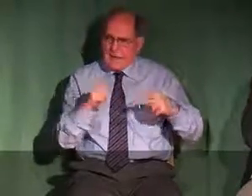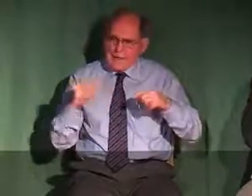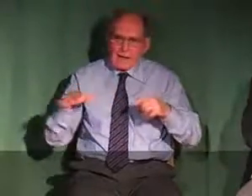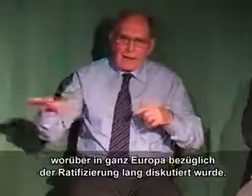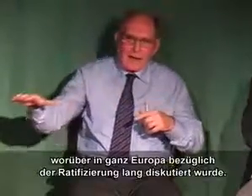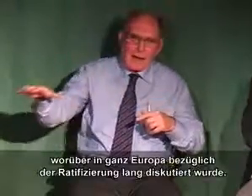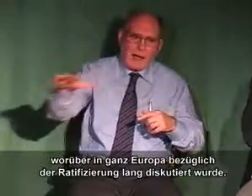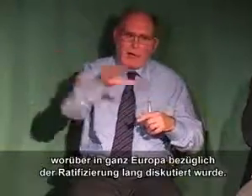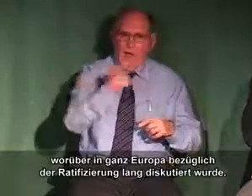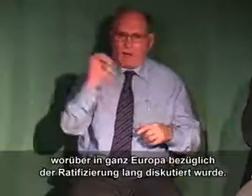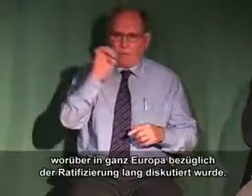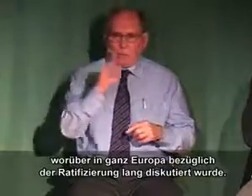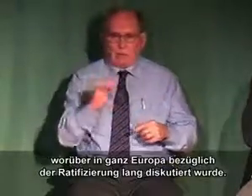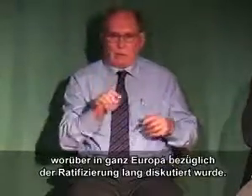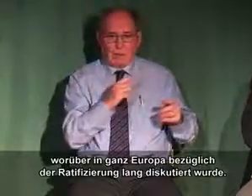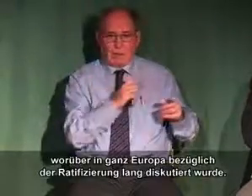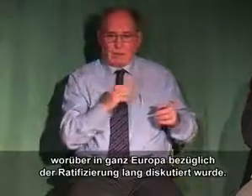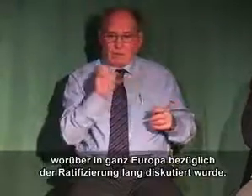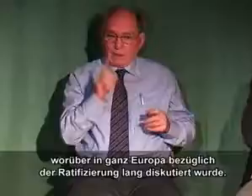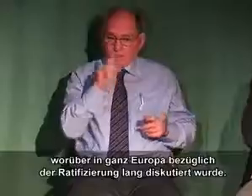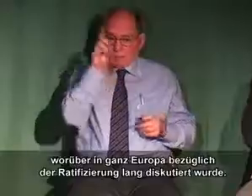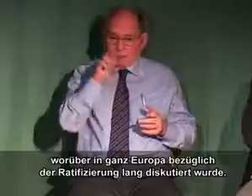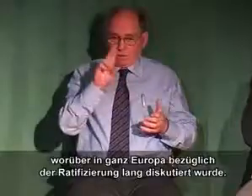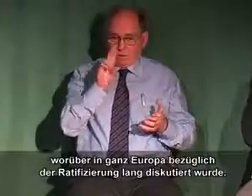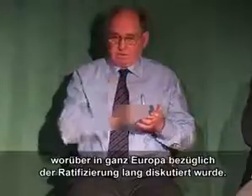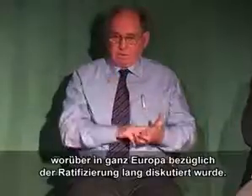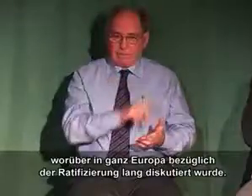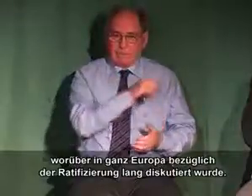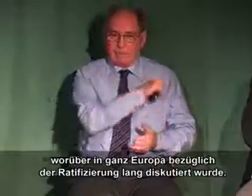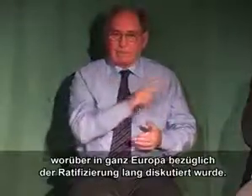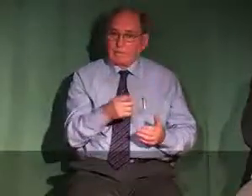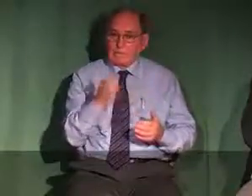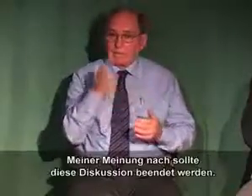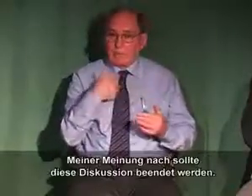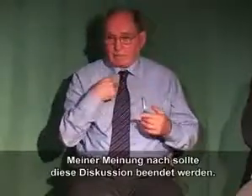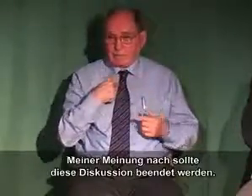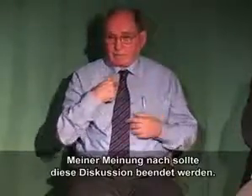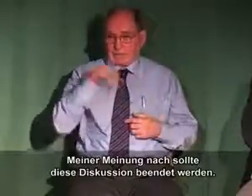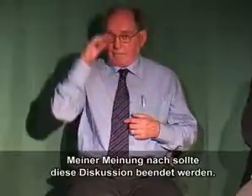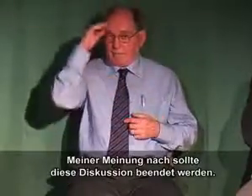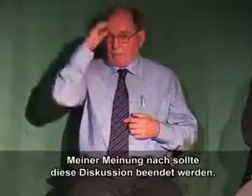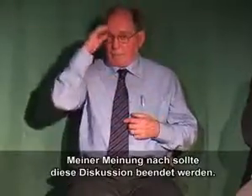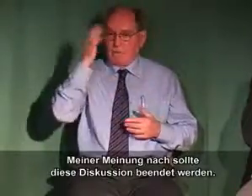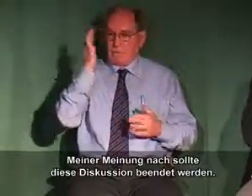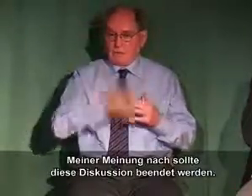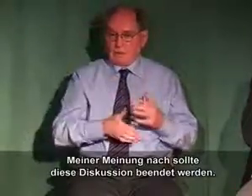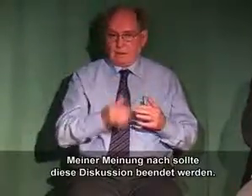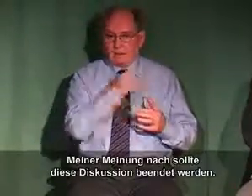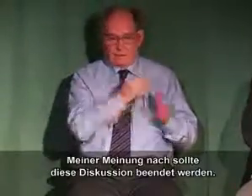Darüber wurde in ganz Europa bezüglich der Ratifizierung lange diskutiert. Meiner Meinung nach sollte diese